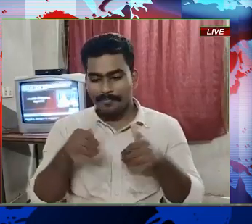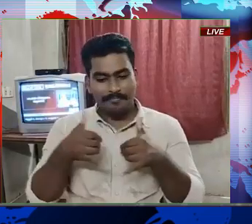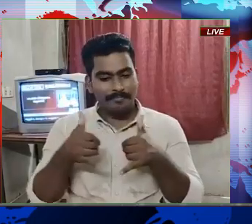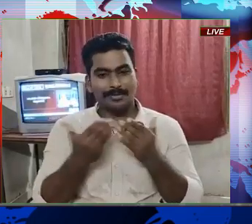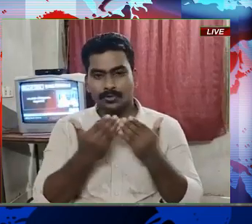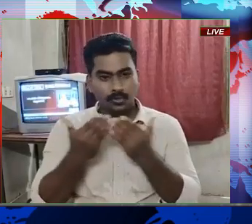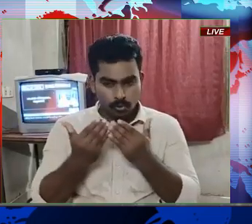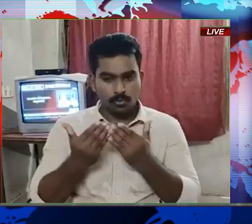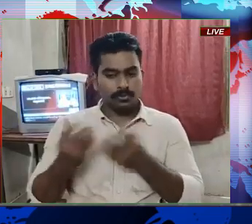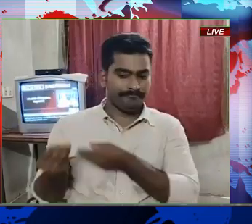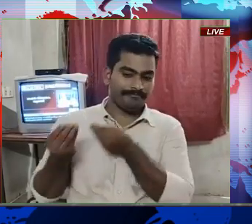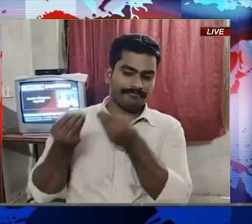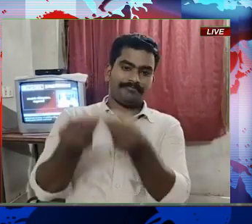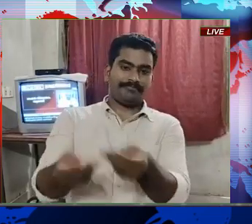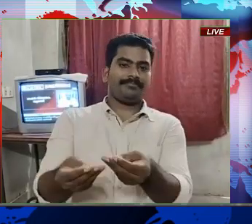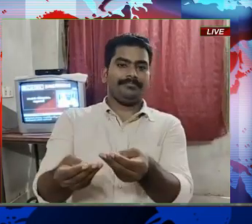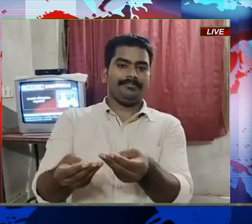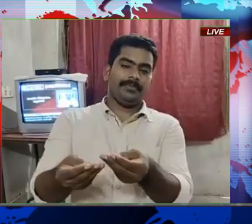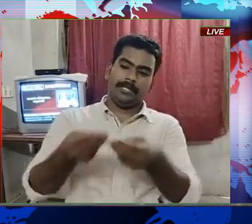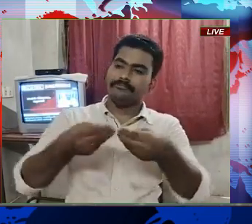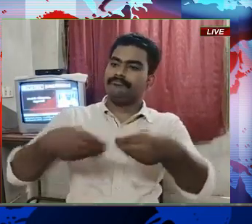നാളെ മുതൽ